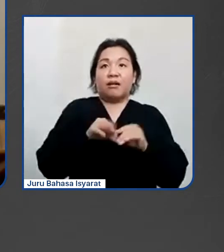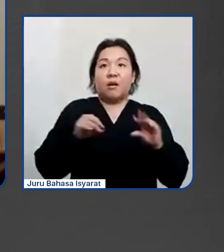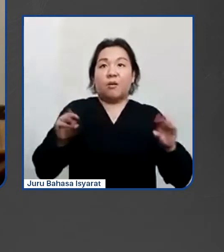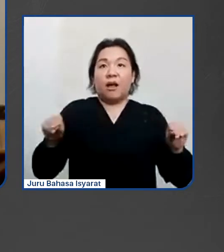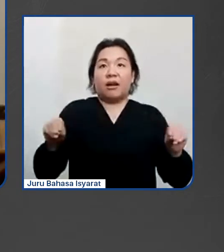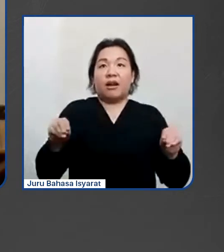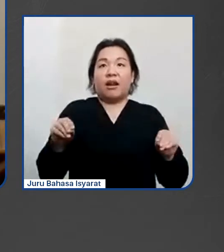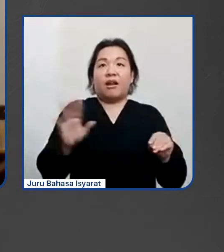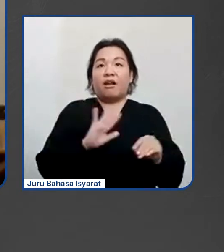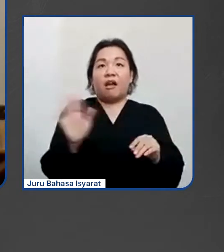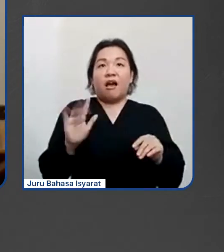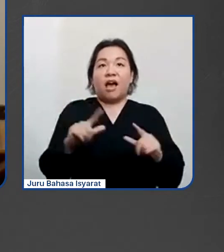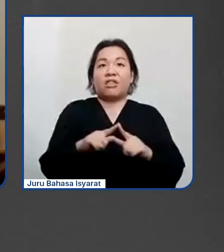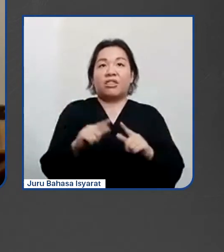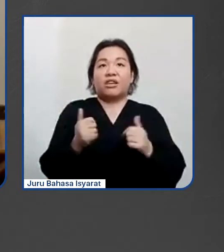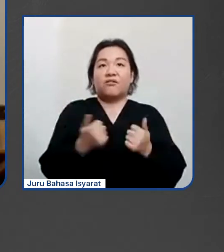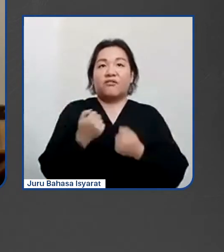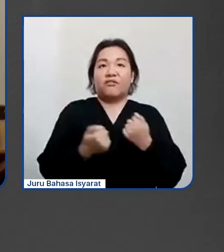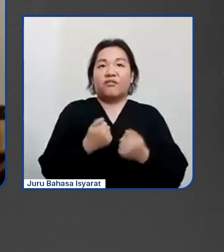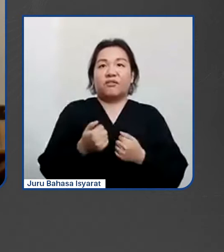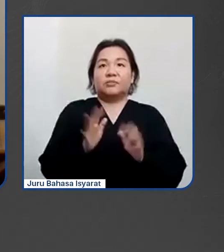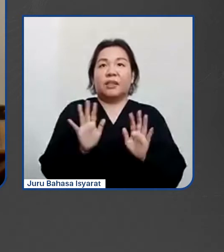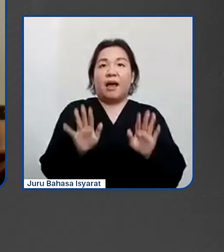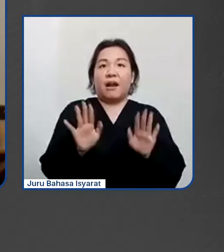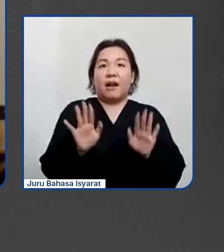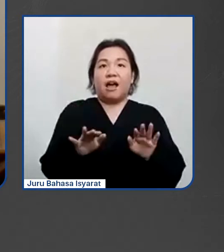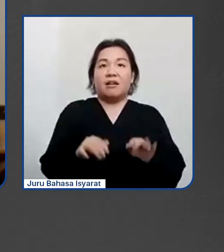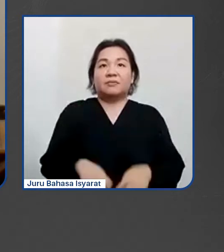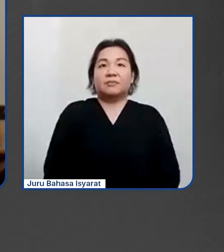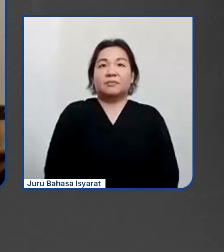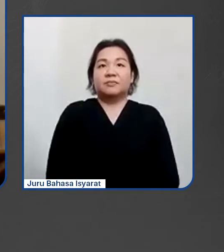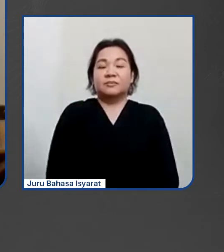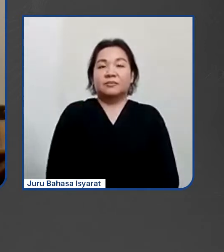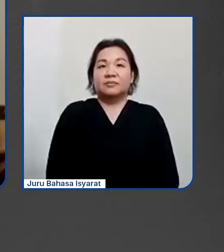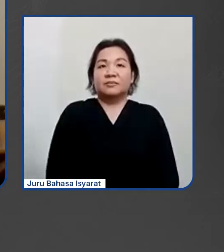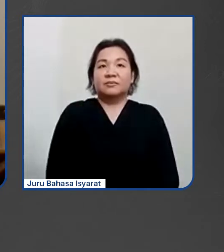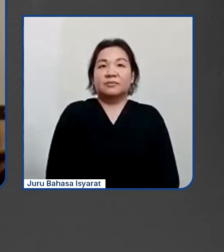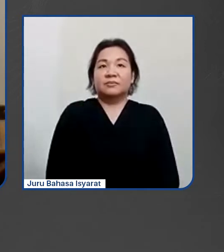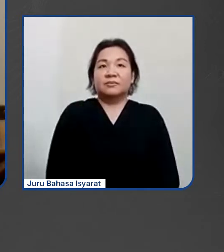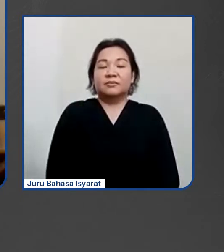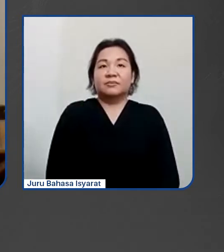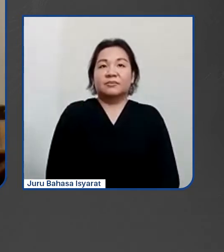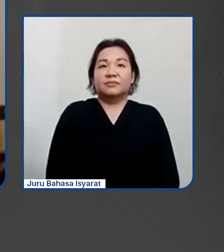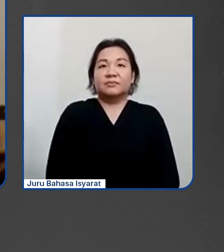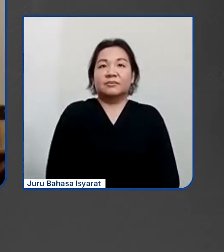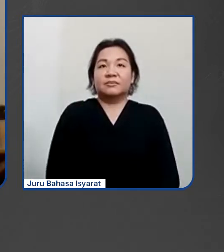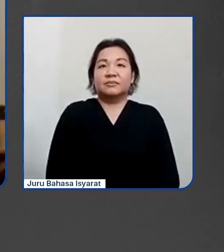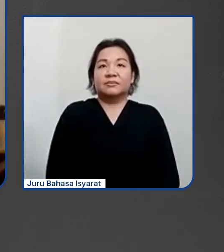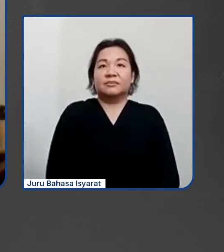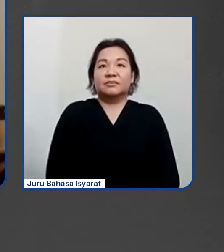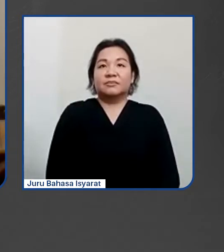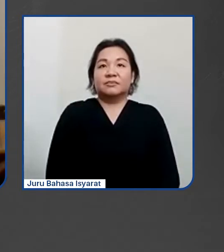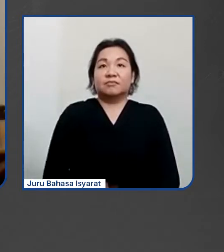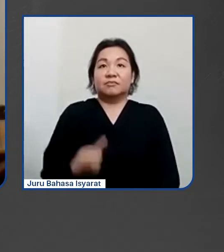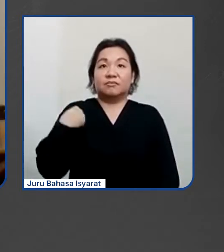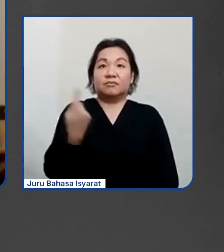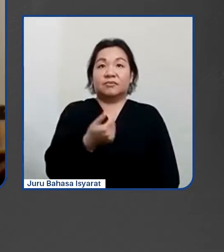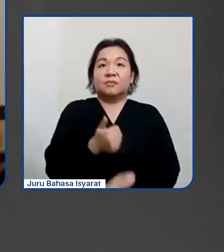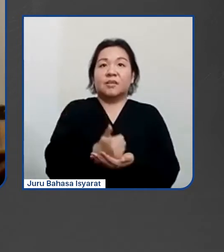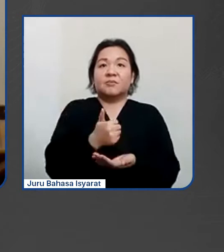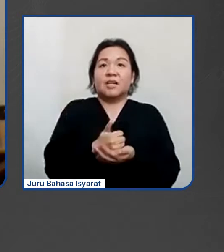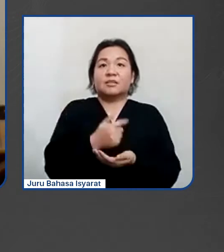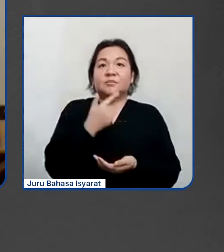sementara, jadi sangat berasa banget hambatannya, dan kita benar-benar cuma bisa mendeduksi tentang